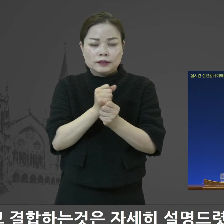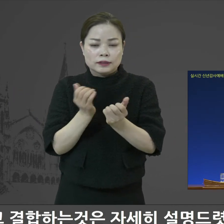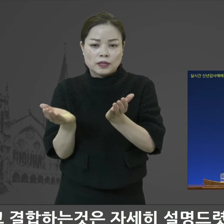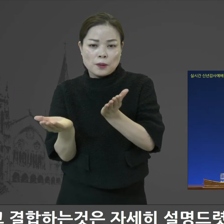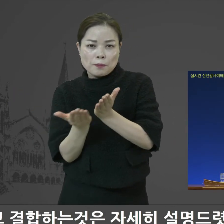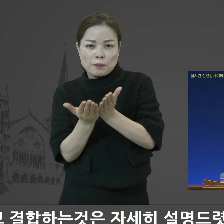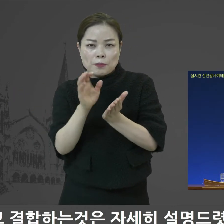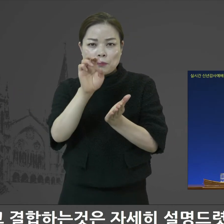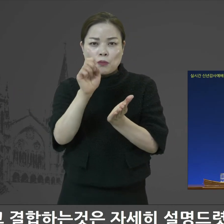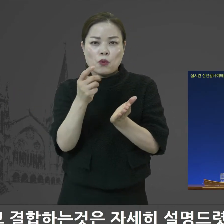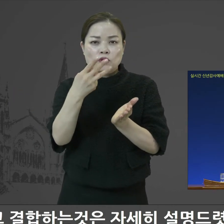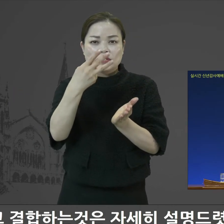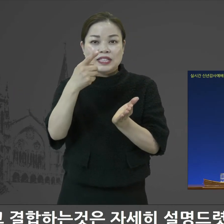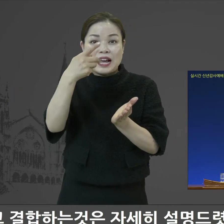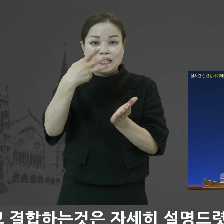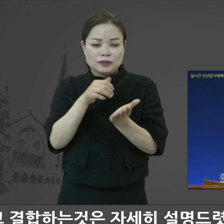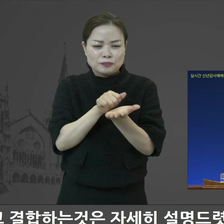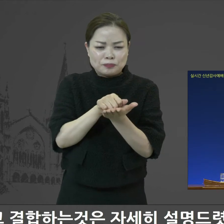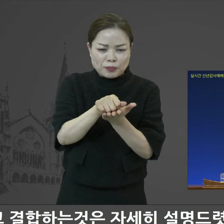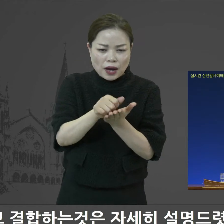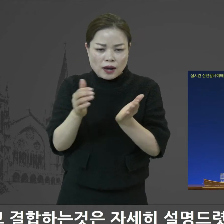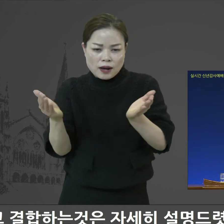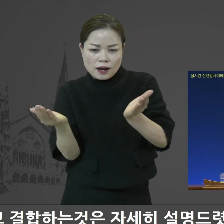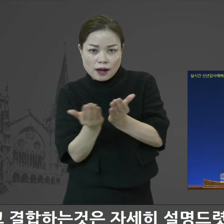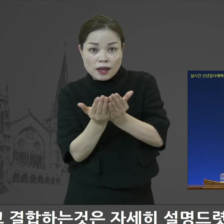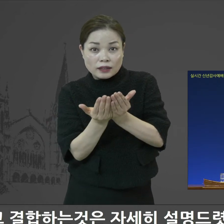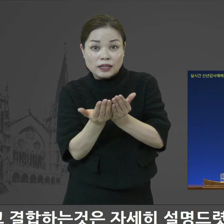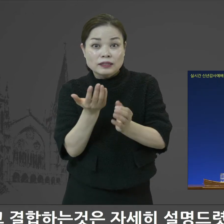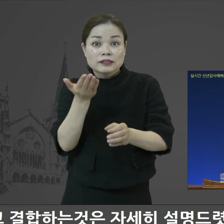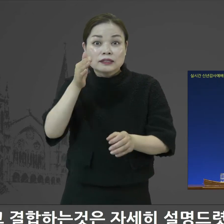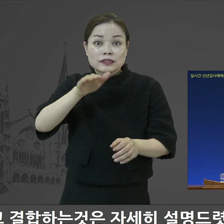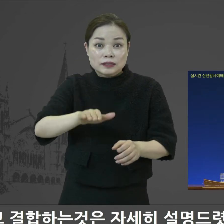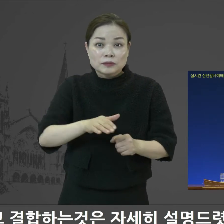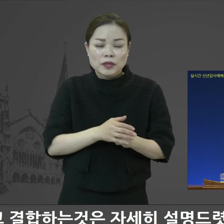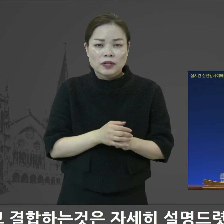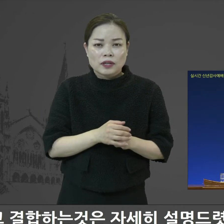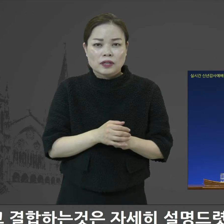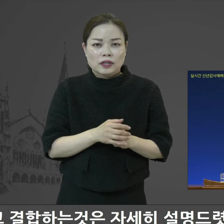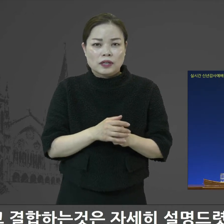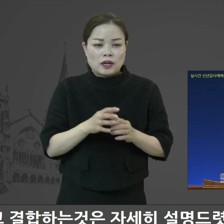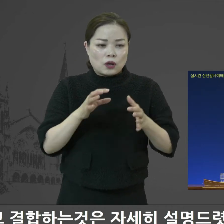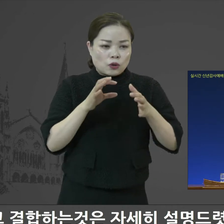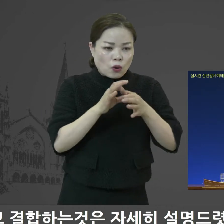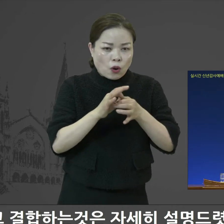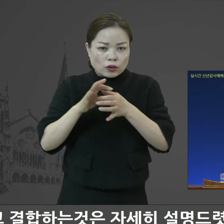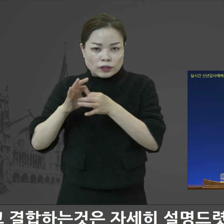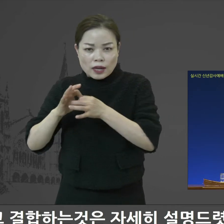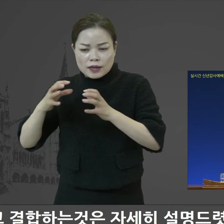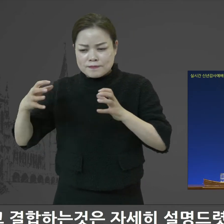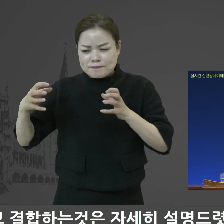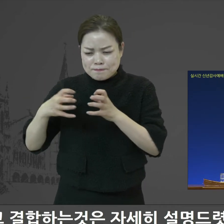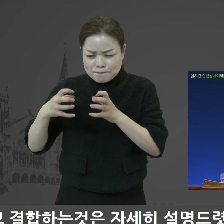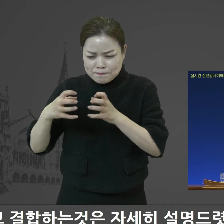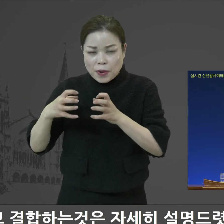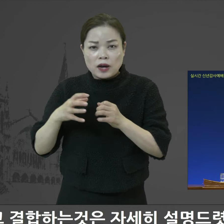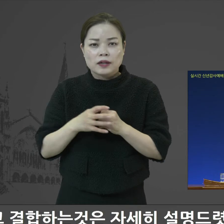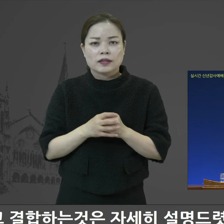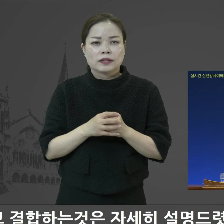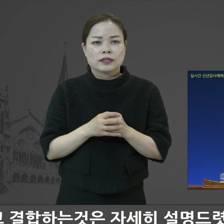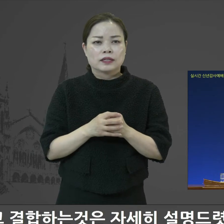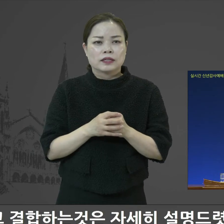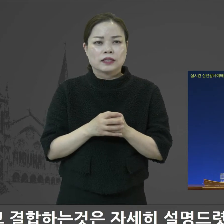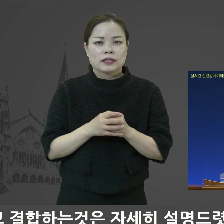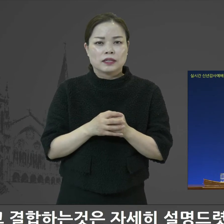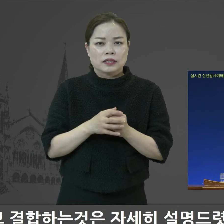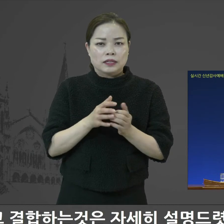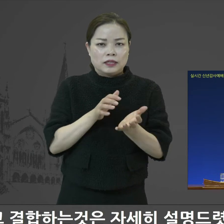돼야 되는데, 이 말씀 연결되고 결합되다라는 원어의 말씀은 이